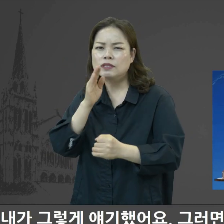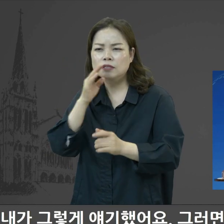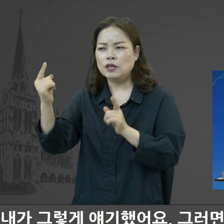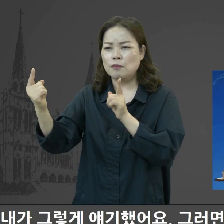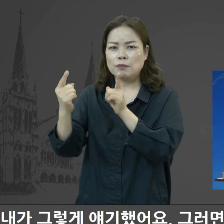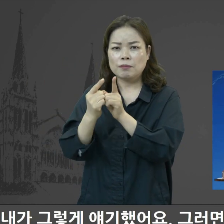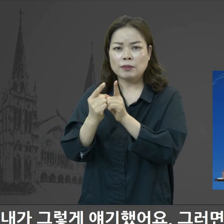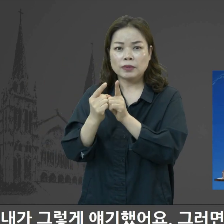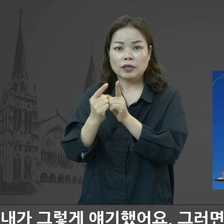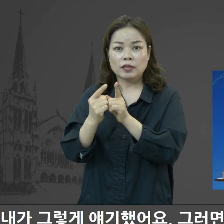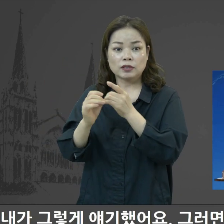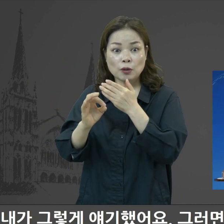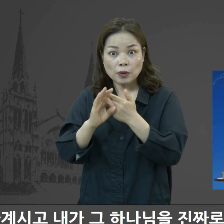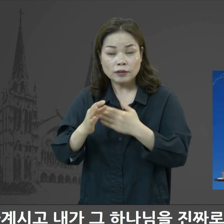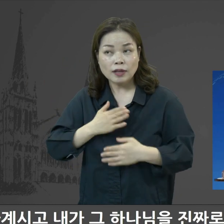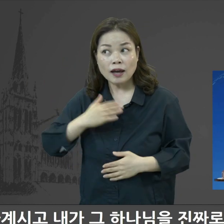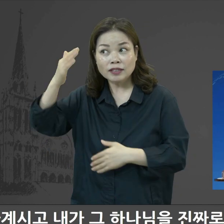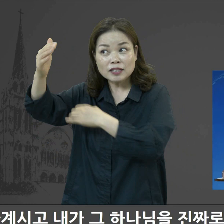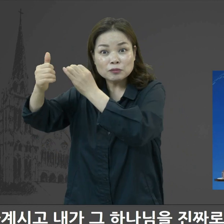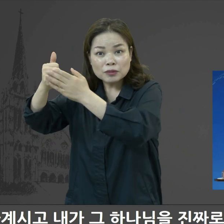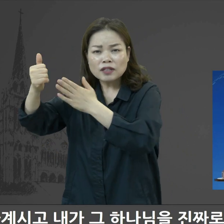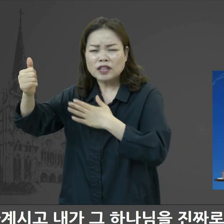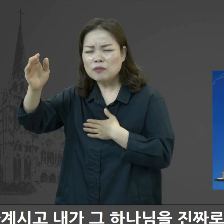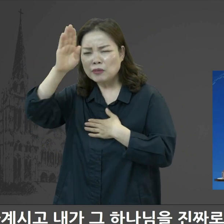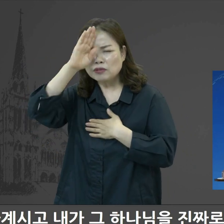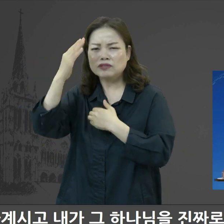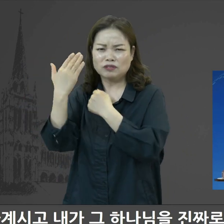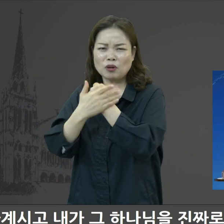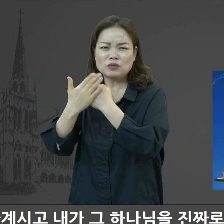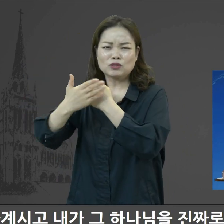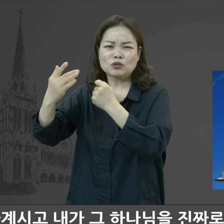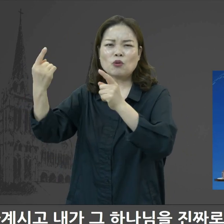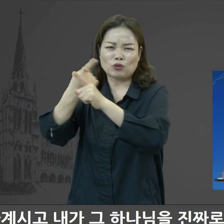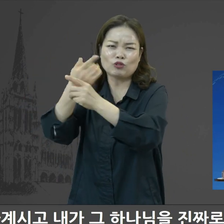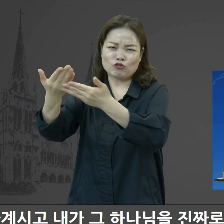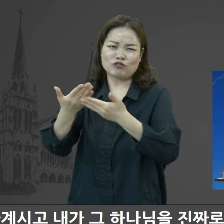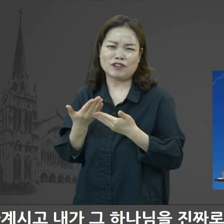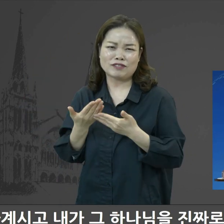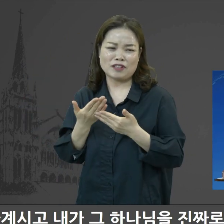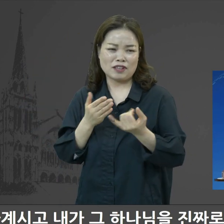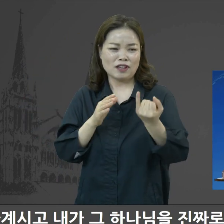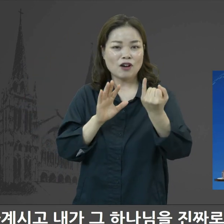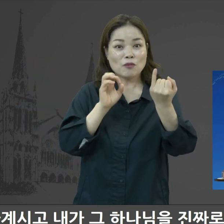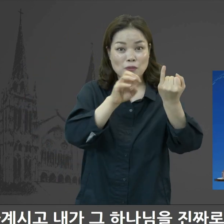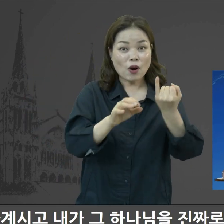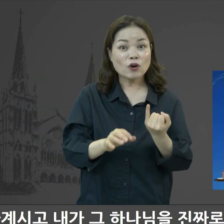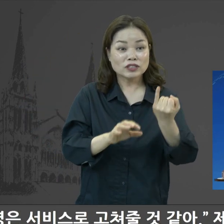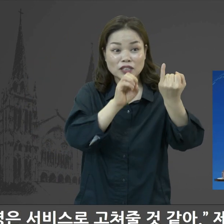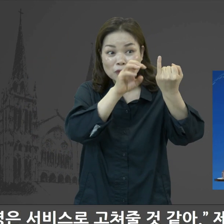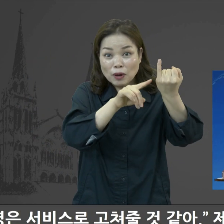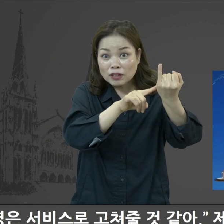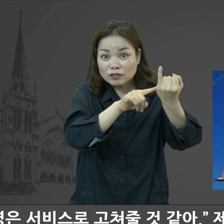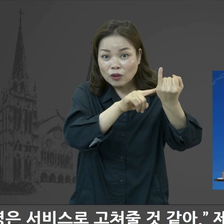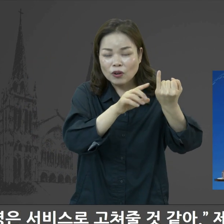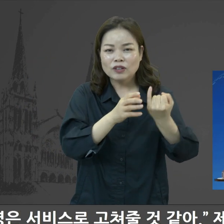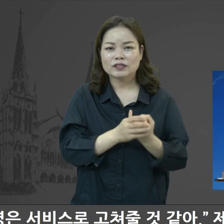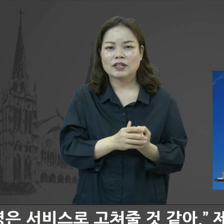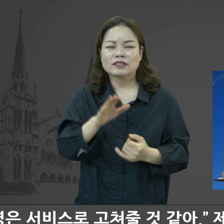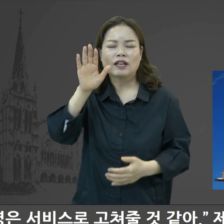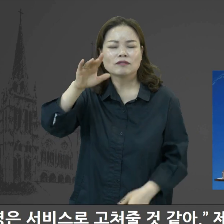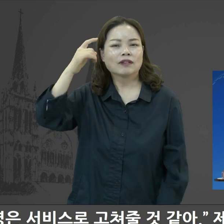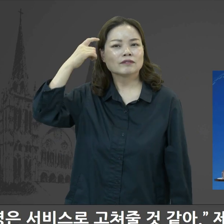만나게 된다면 왠지 하나님이 내 병은 서비스로 고쳐줄 것 같아. 제가 그렇게 얘기를 했어요. 근데 그것도